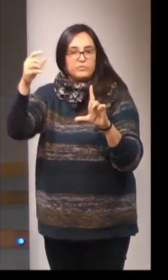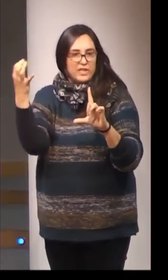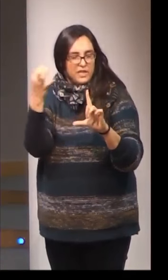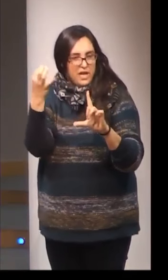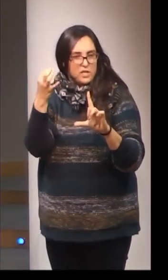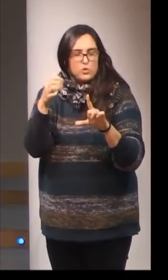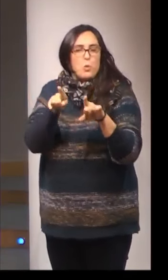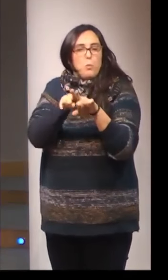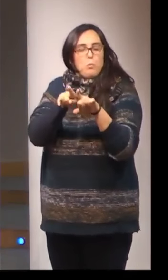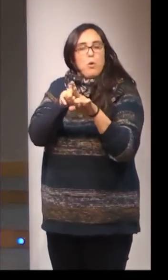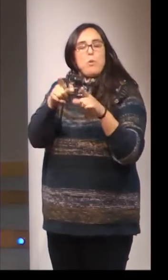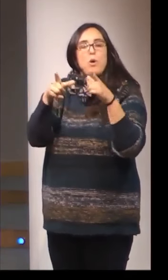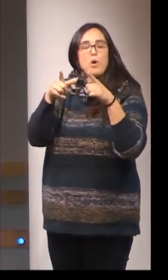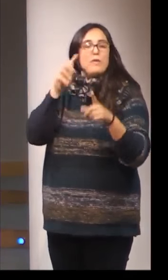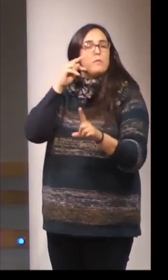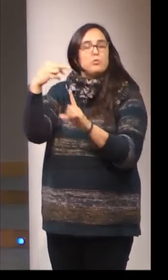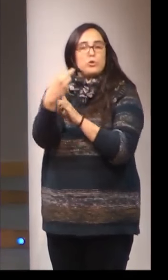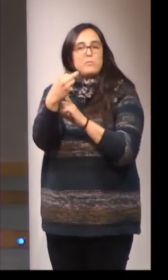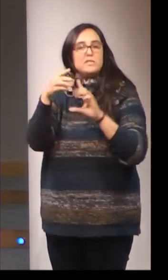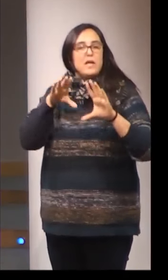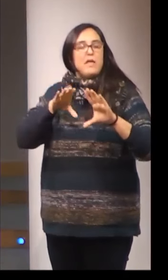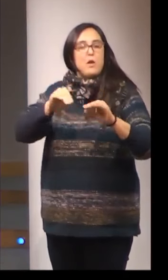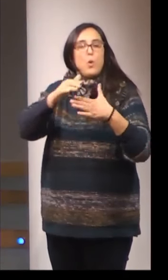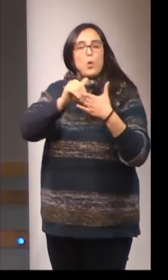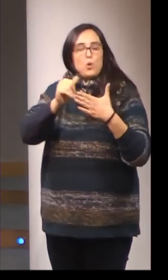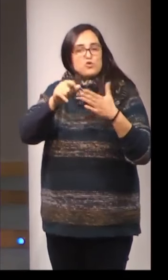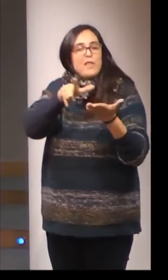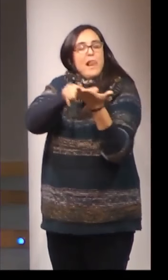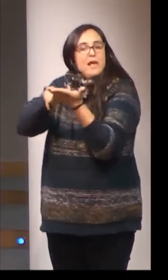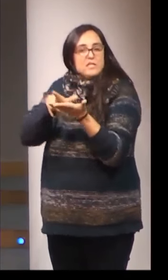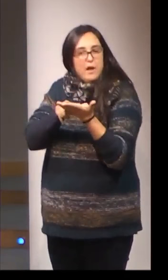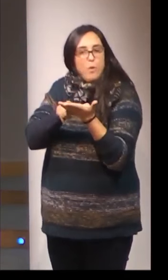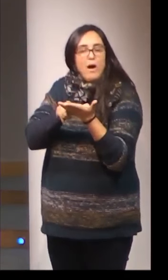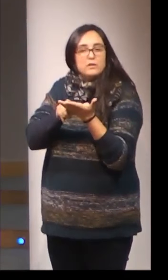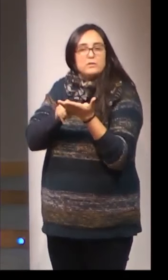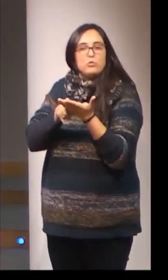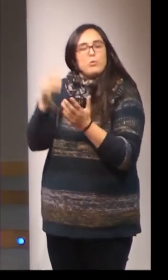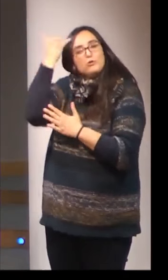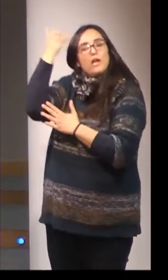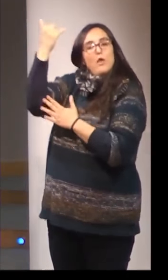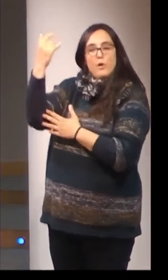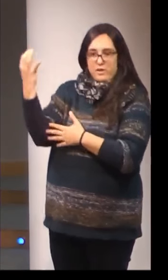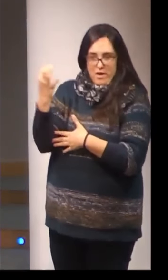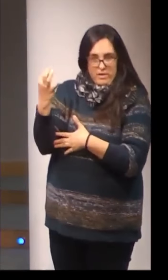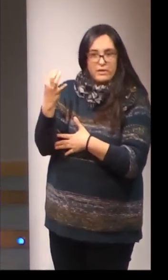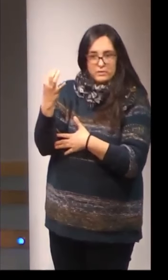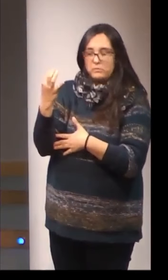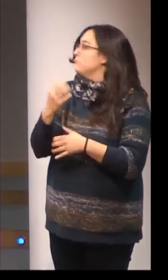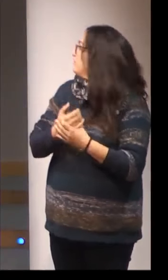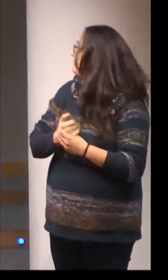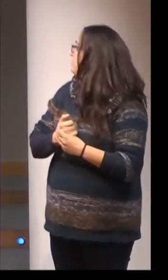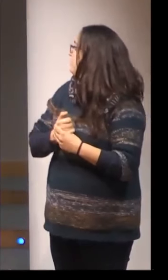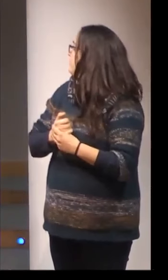HBB4All y desde el punto de vista del uso de las lenguas, qué